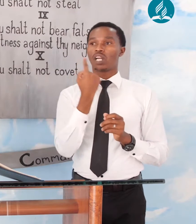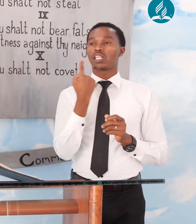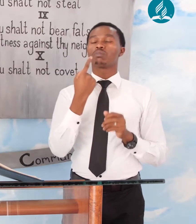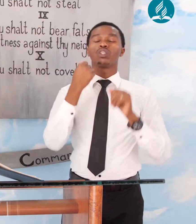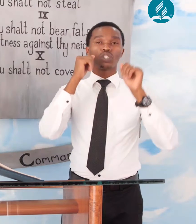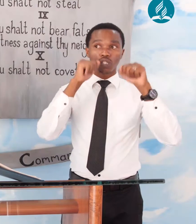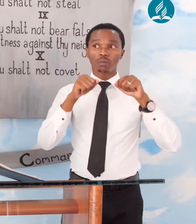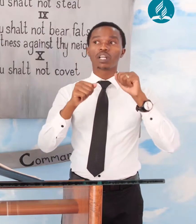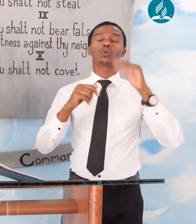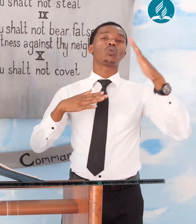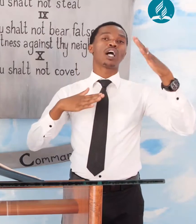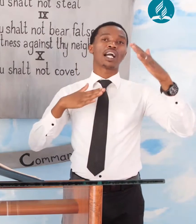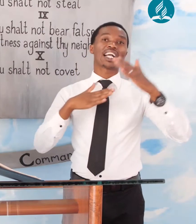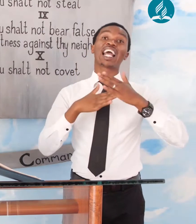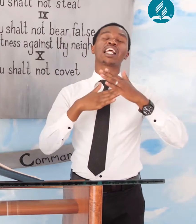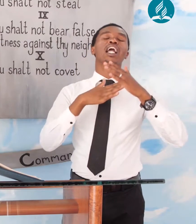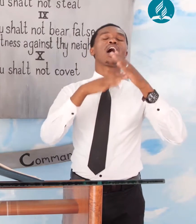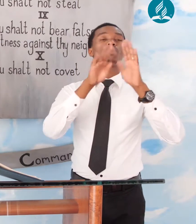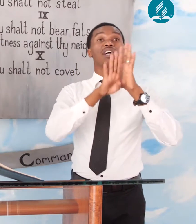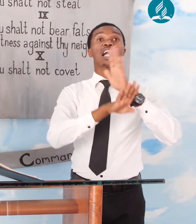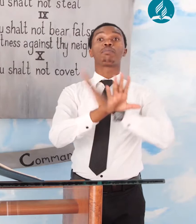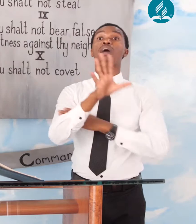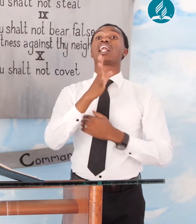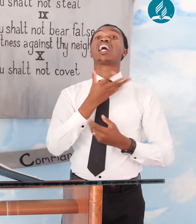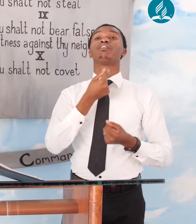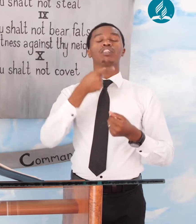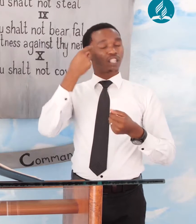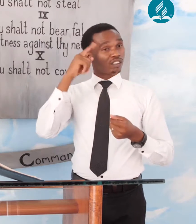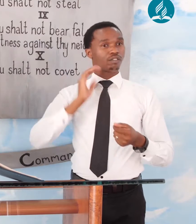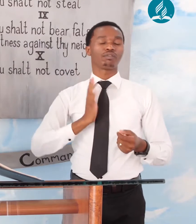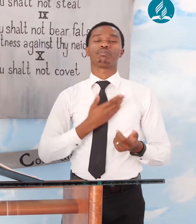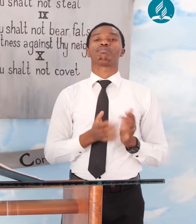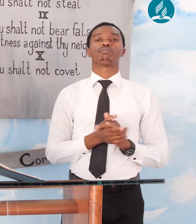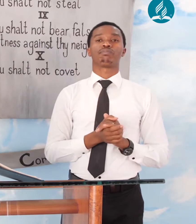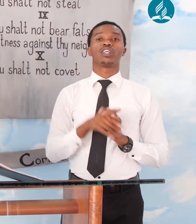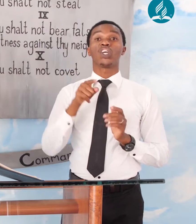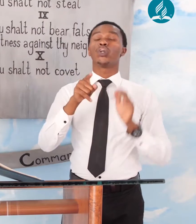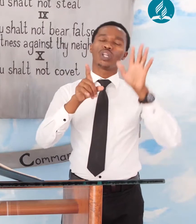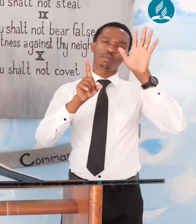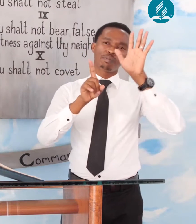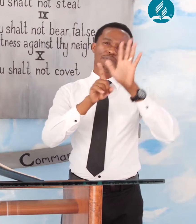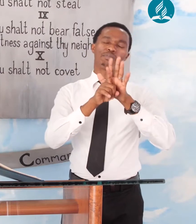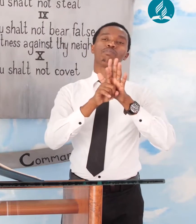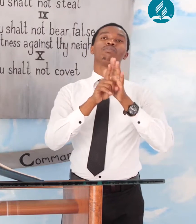umugambi Imana idufitiye iryo ni ihame ariko hariho